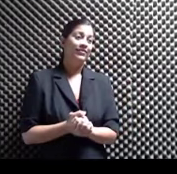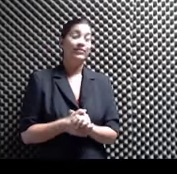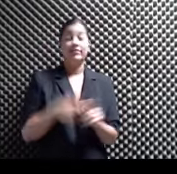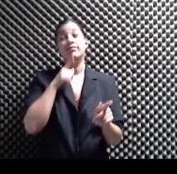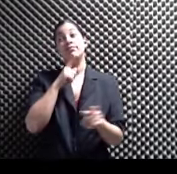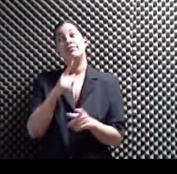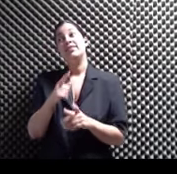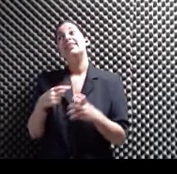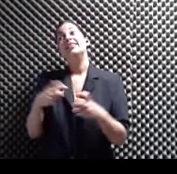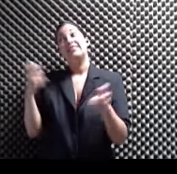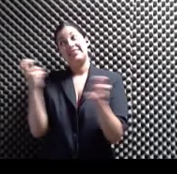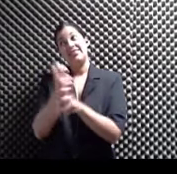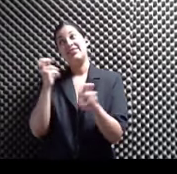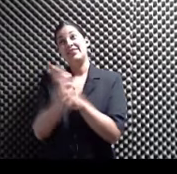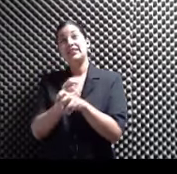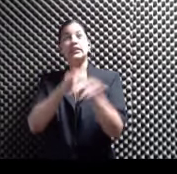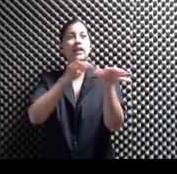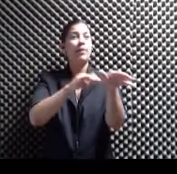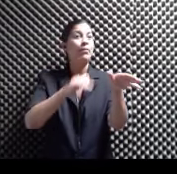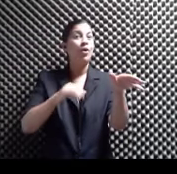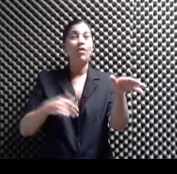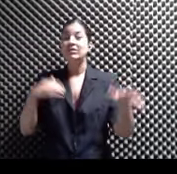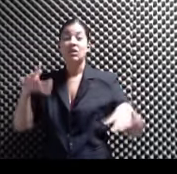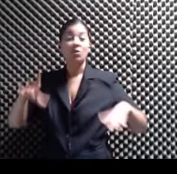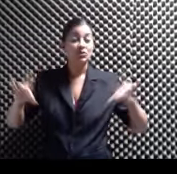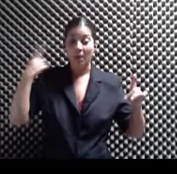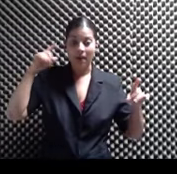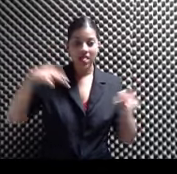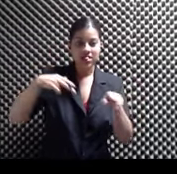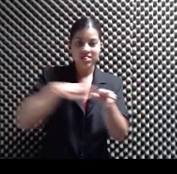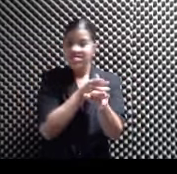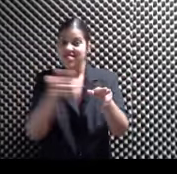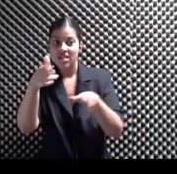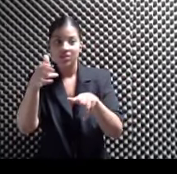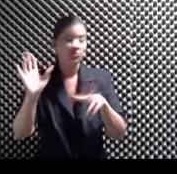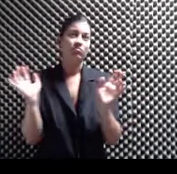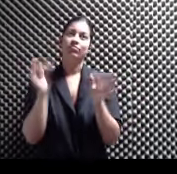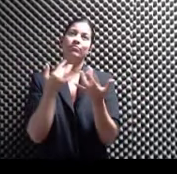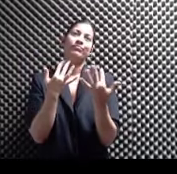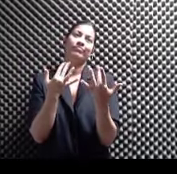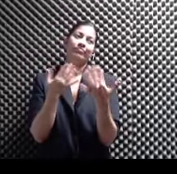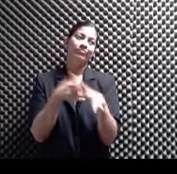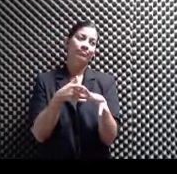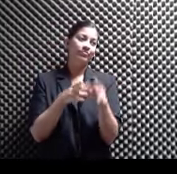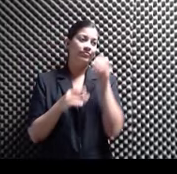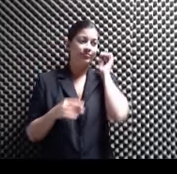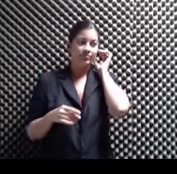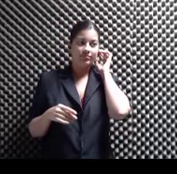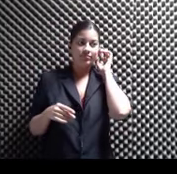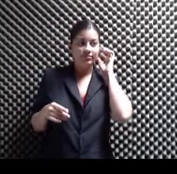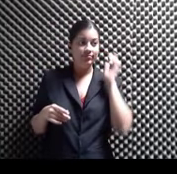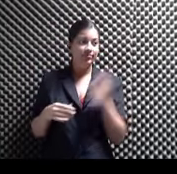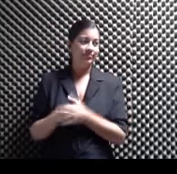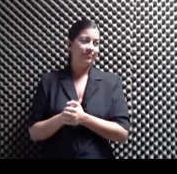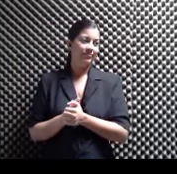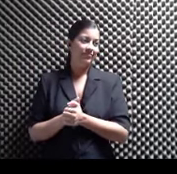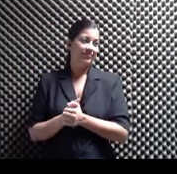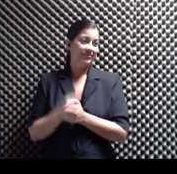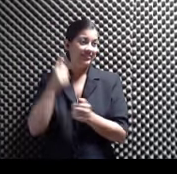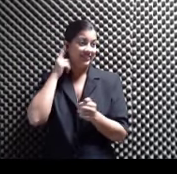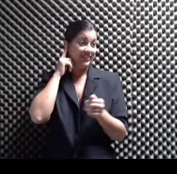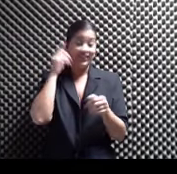Es que es bien impotente tú estar en un tapón y no tener opción de... De nada, Dios mío. Como el tuyo también. Y bien bajito.